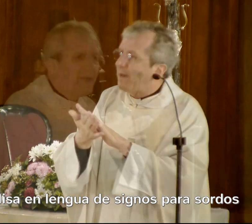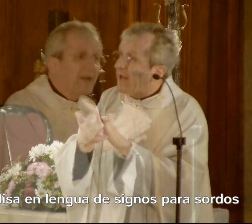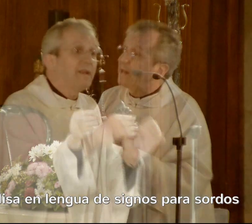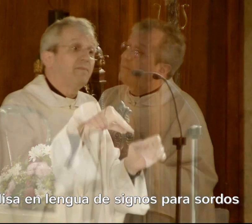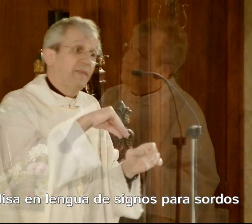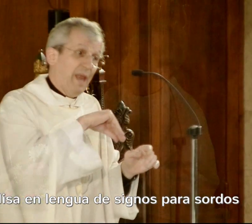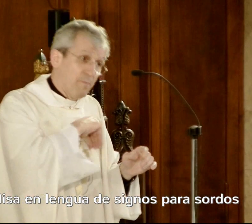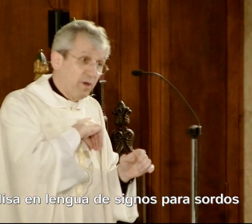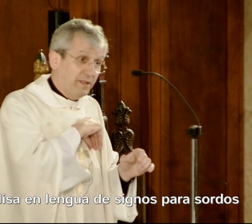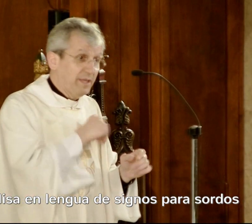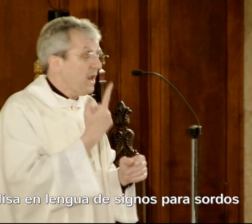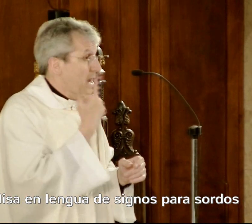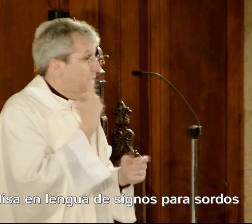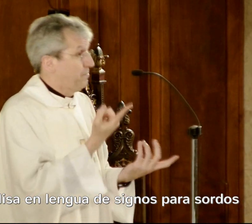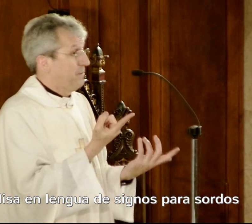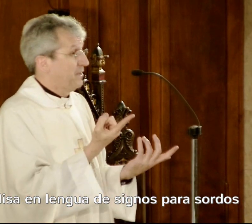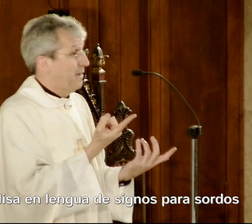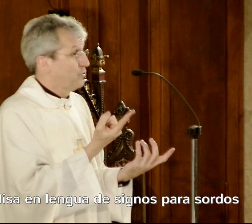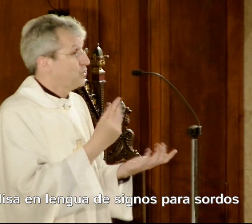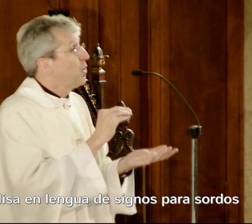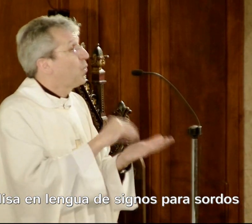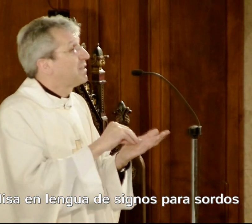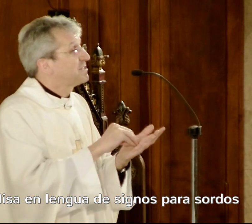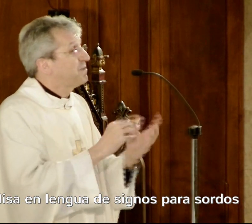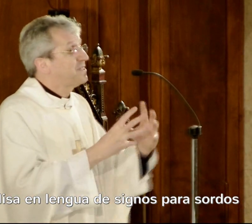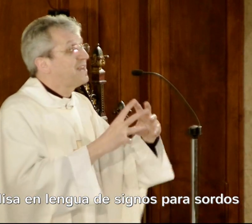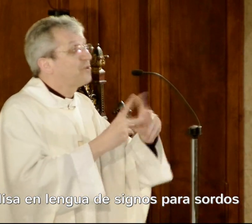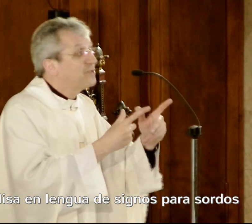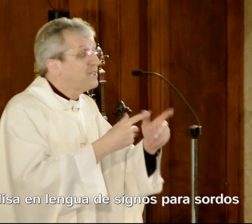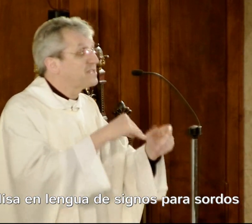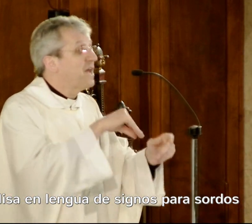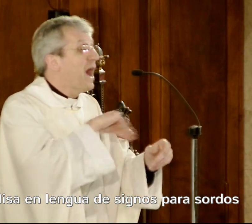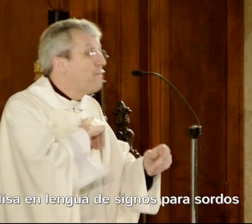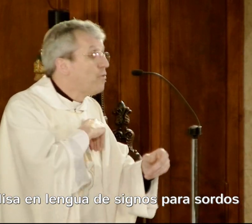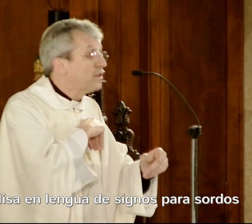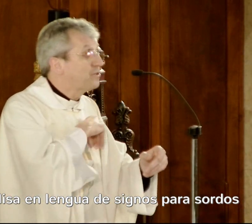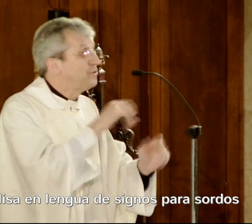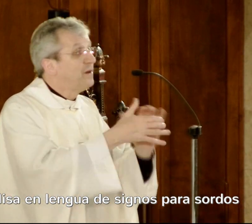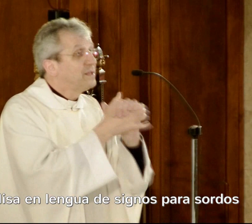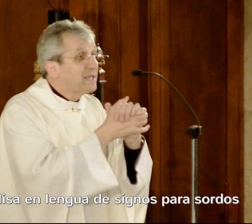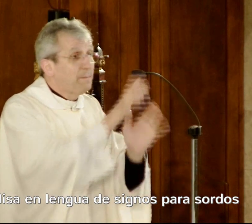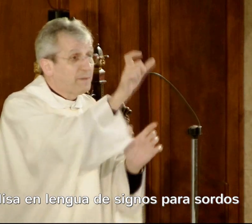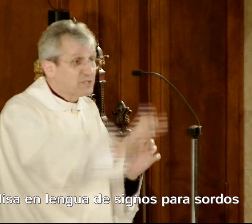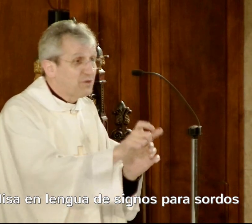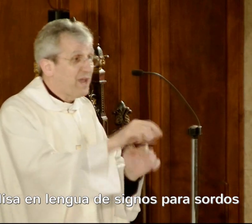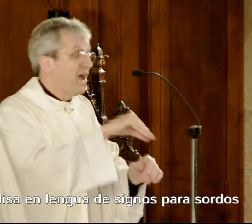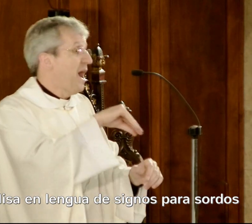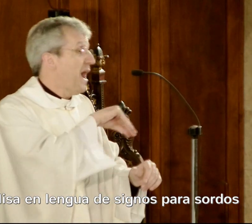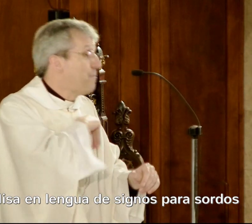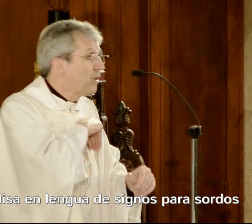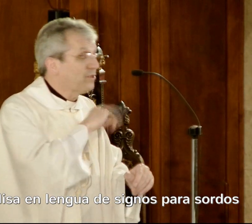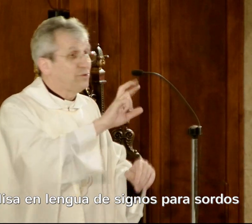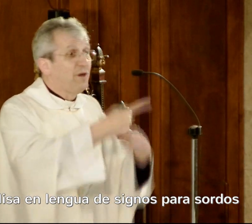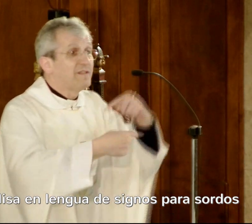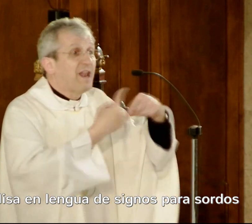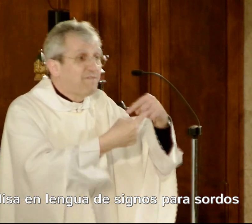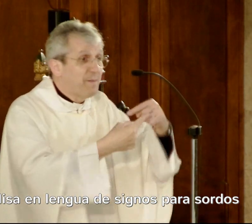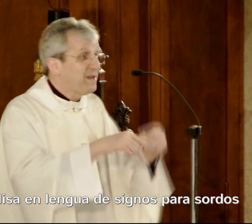hablar de la muerte, la experimentamos, cuántas veces la noticia es: ha muerto tal persona, ha muerto tal familia,